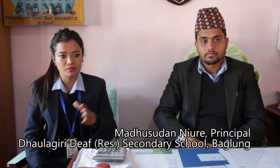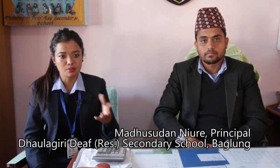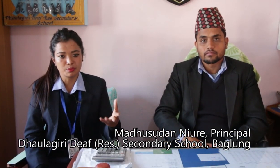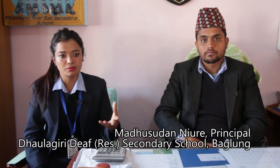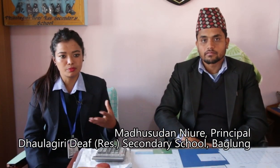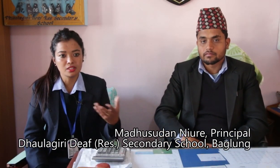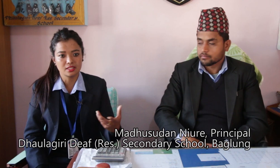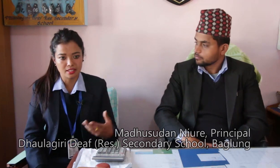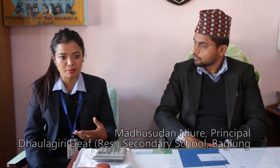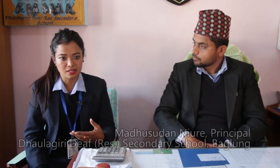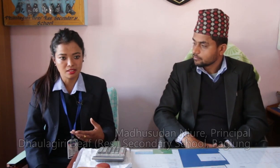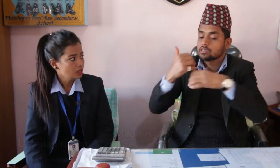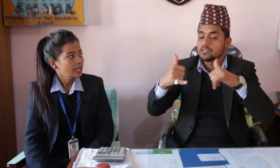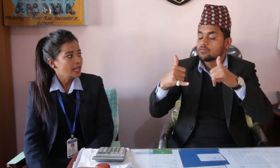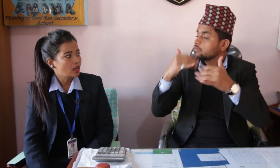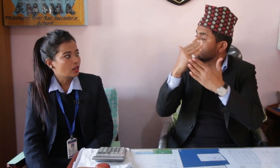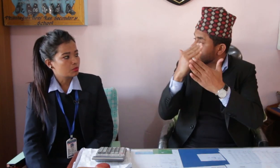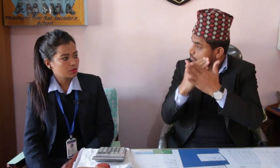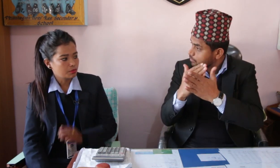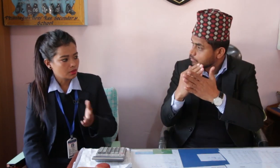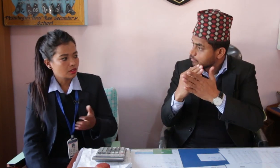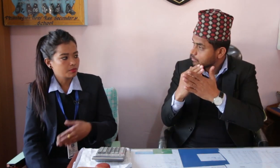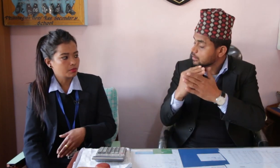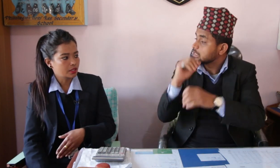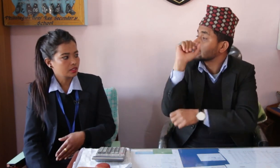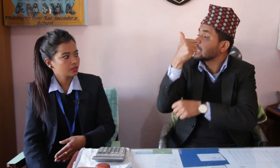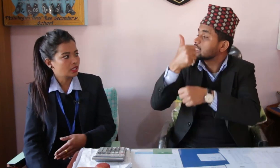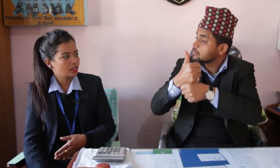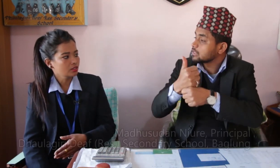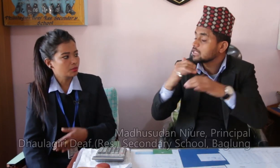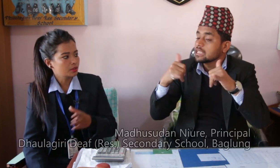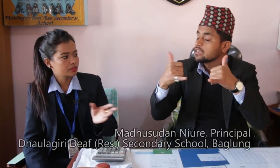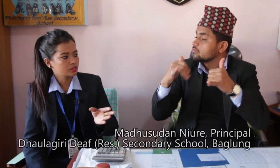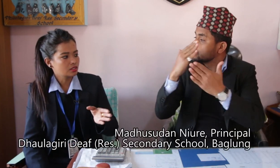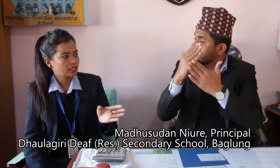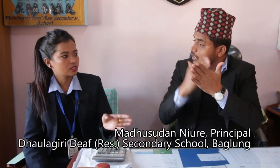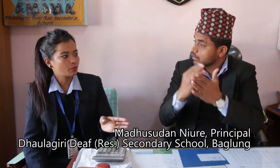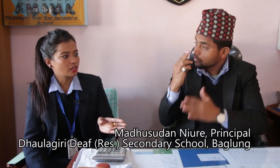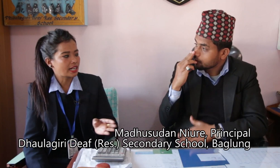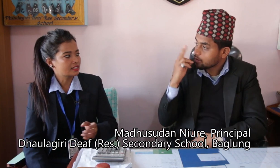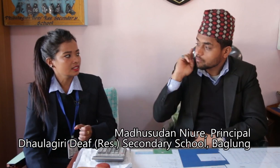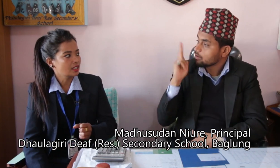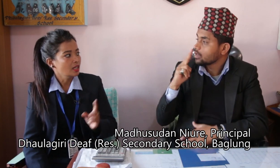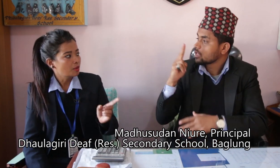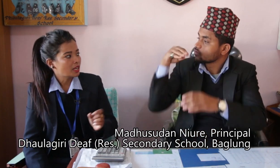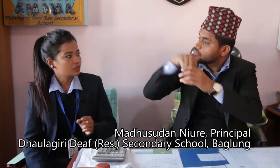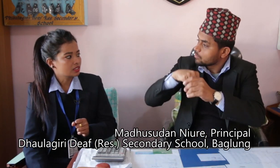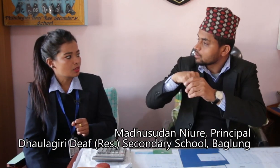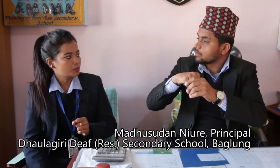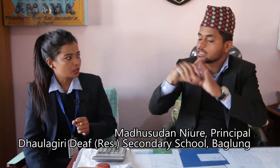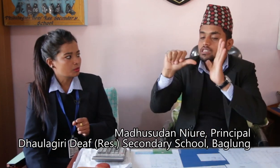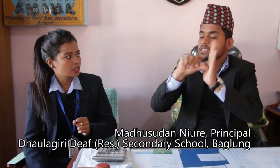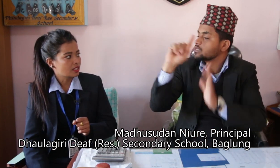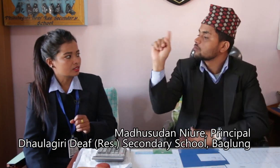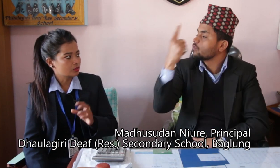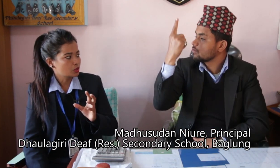नै फर्स्ट श्रेणीमा छ। अब भर्खरकै कुरा गरौँ, अब त्यो केही समय अगाडि चाहिँ बागलुङ